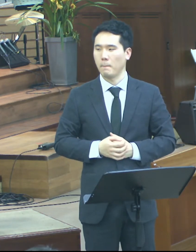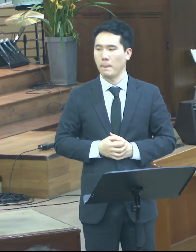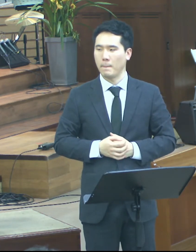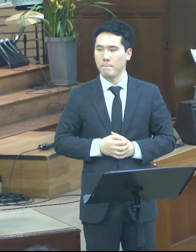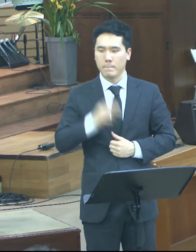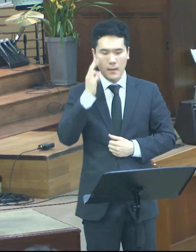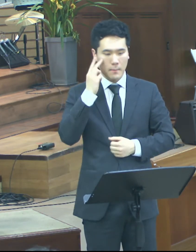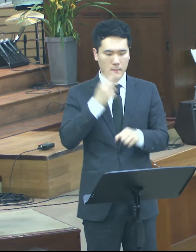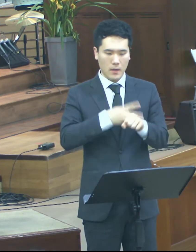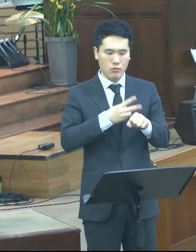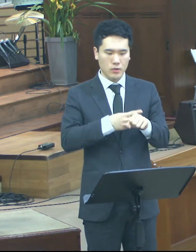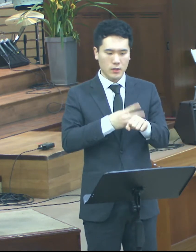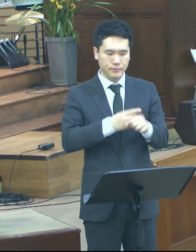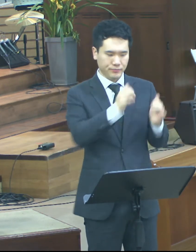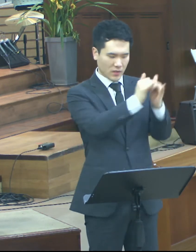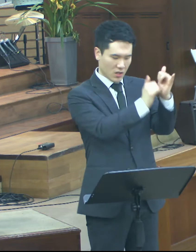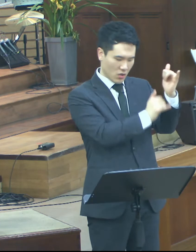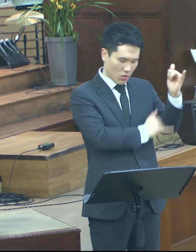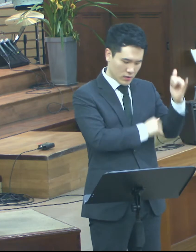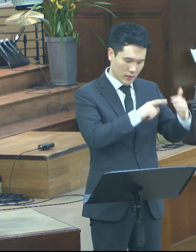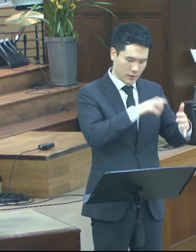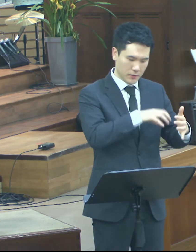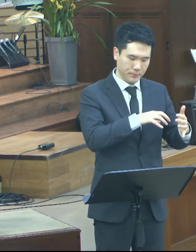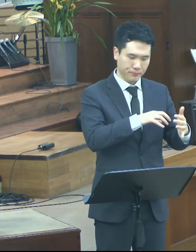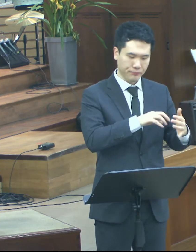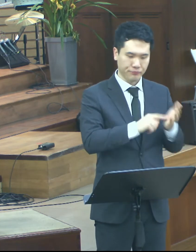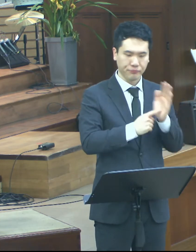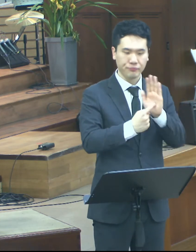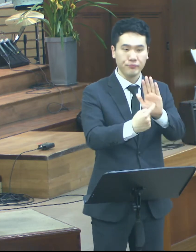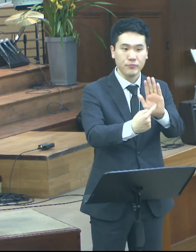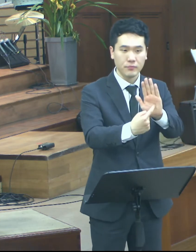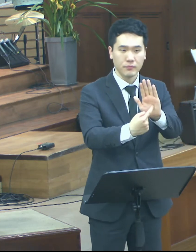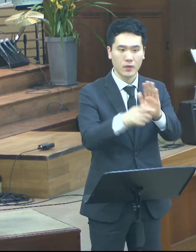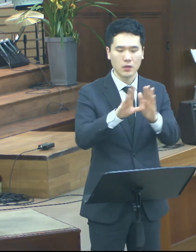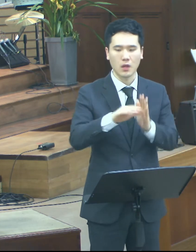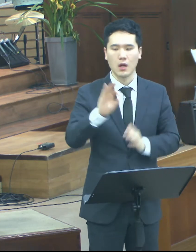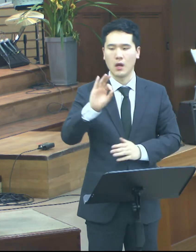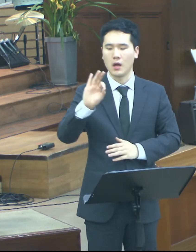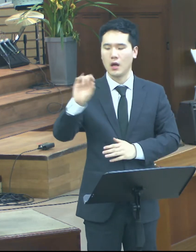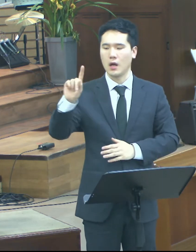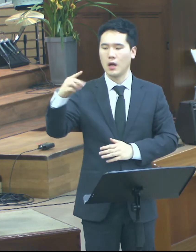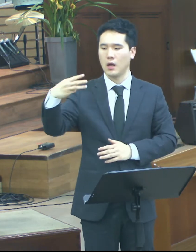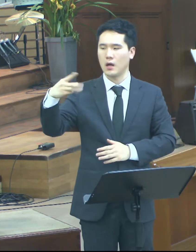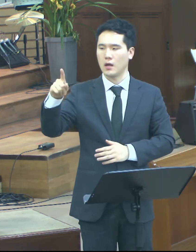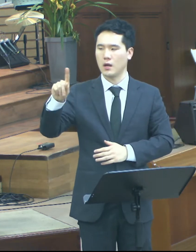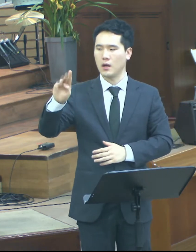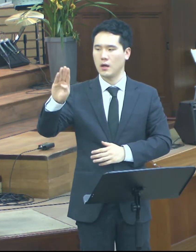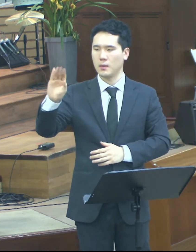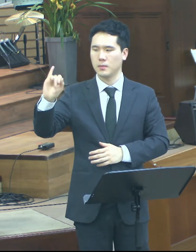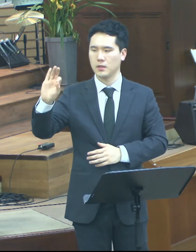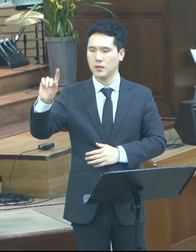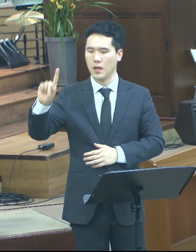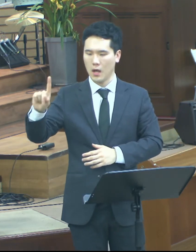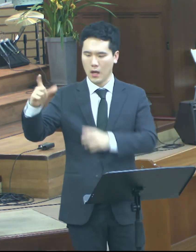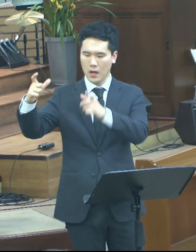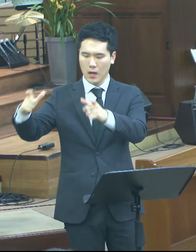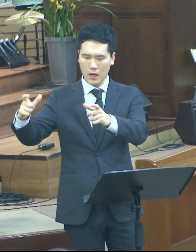바울이 역사 무대에 등장하면서 아라비아로 갔다잖아요. 갈라디아서 1장 17절에 아라비아에 갔다.